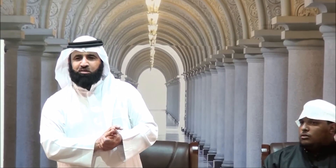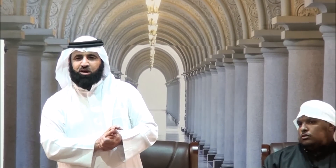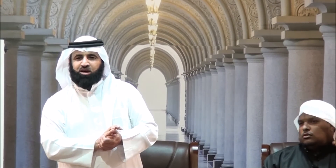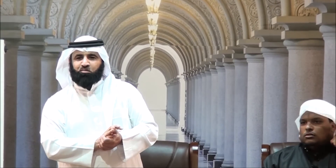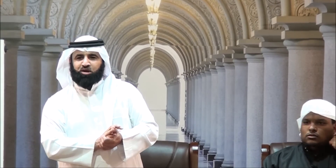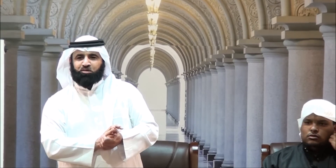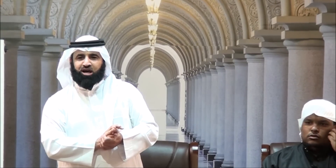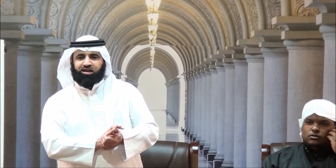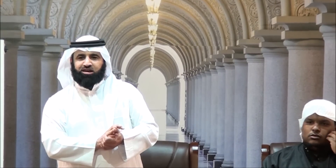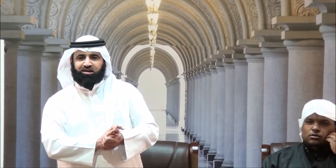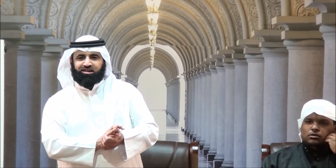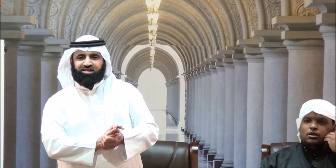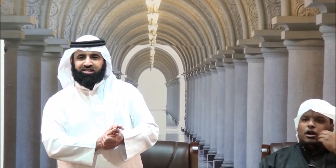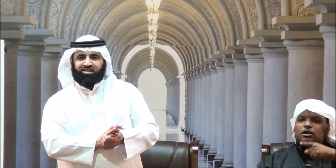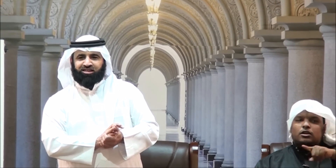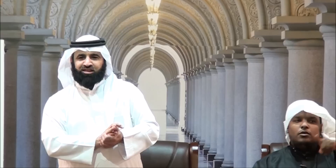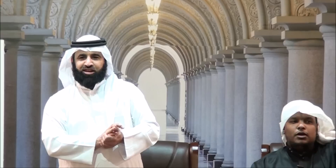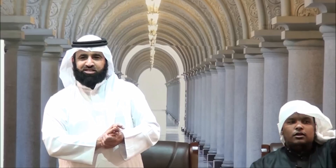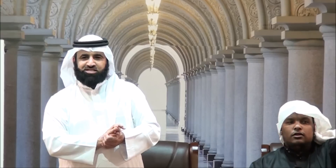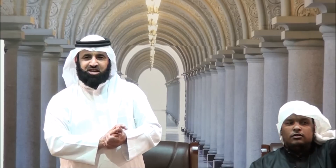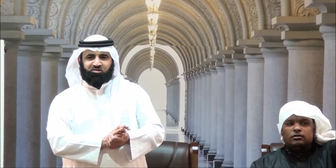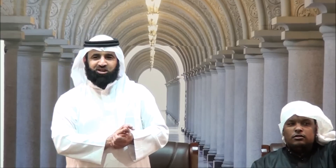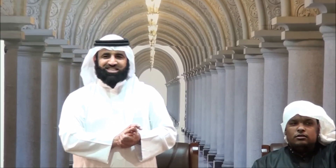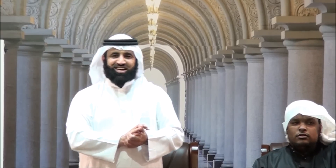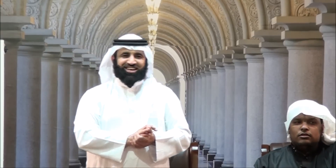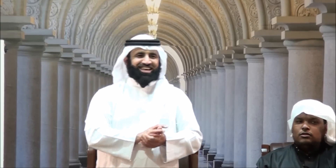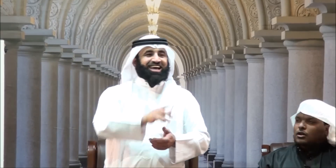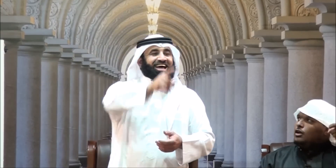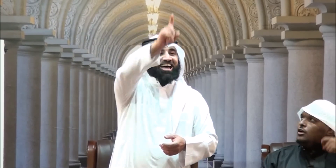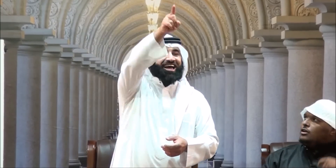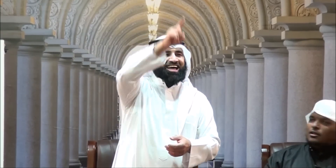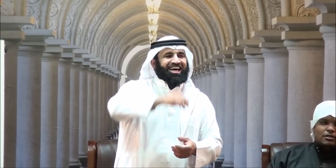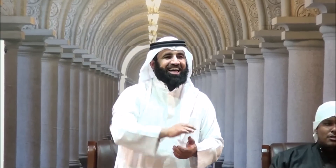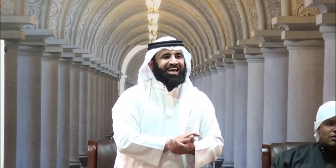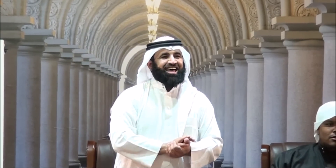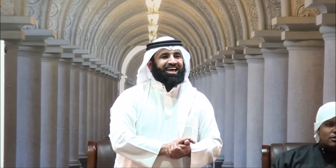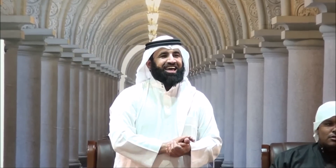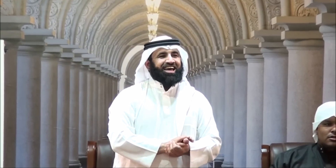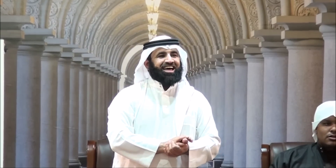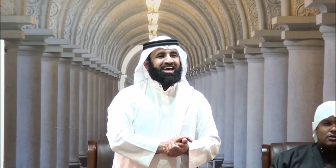بعضهم يفكر في الابن حقه، الابن لا تسرق ولا شيء،